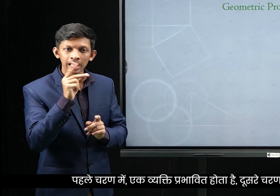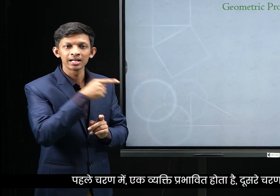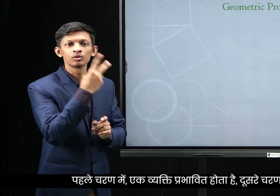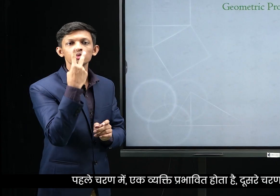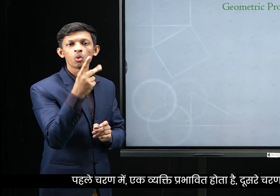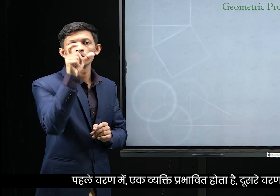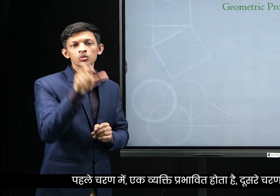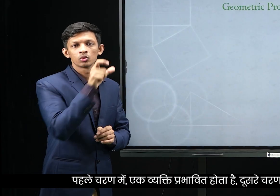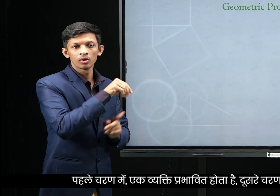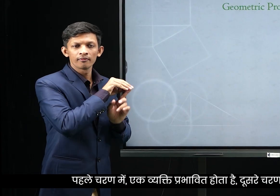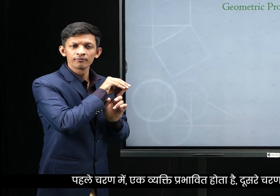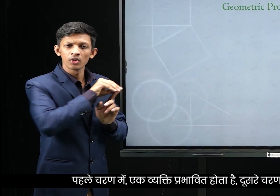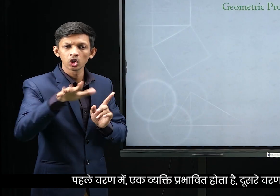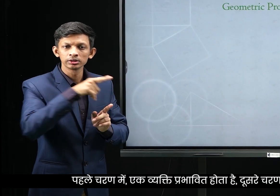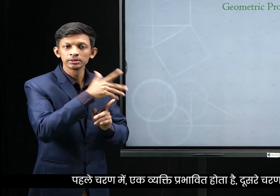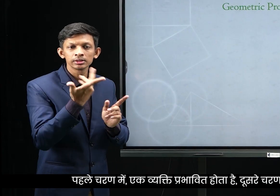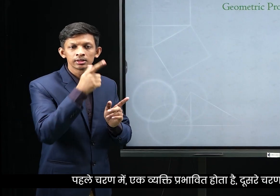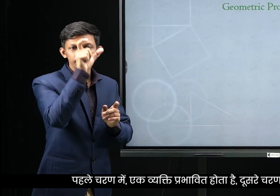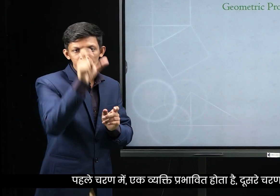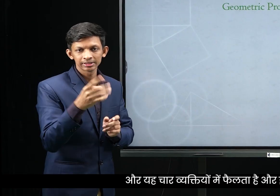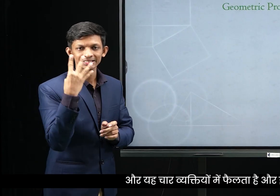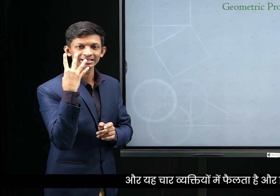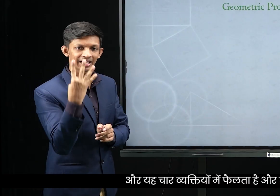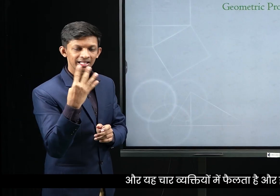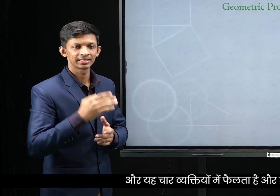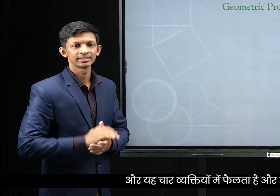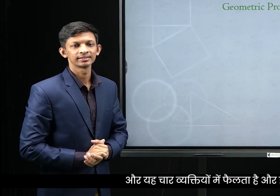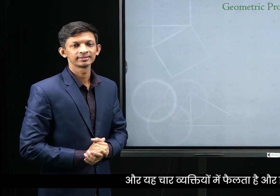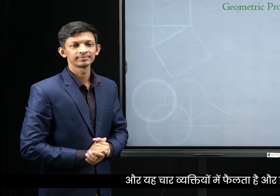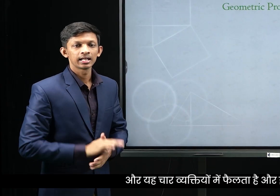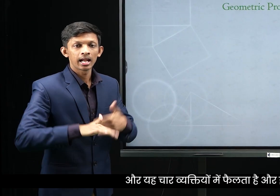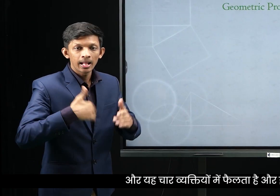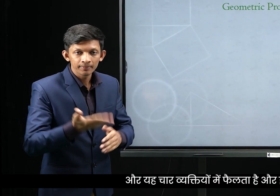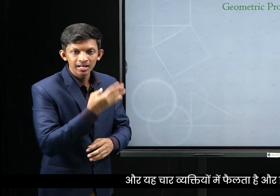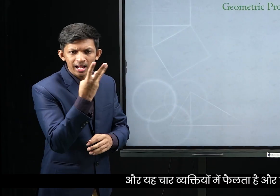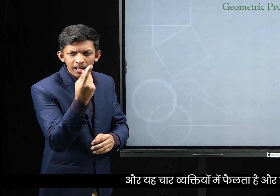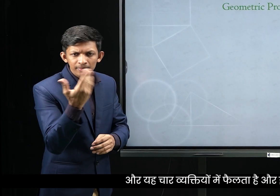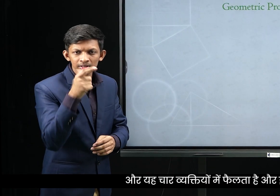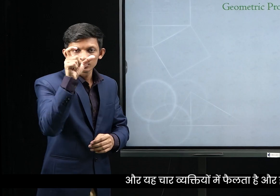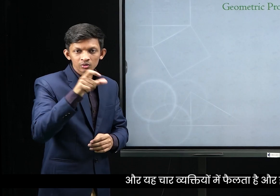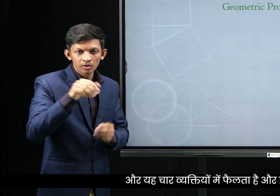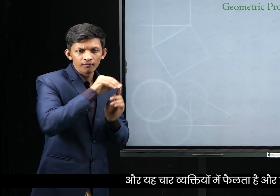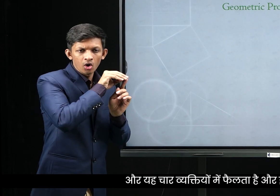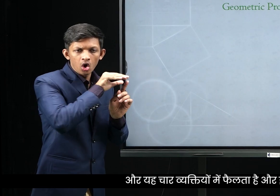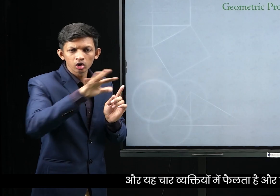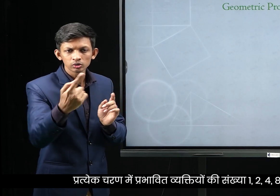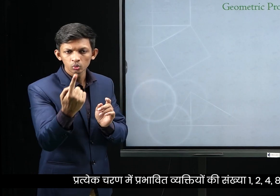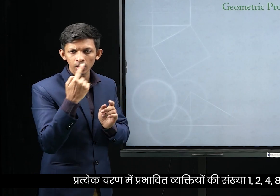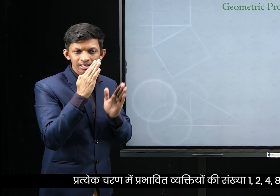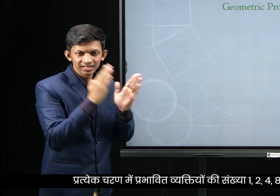दूसरे चरण में 2 व्यक्ति प्रभावित होते हैं और यह 4 व्यक्तियों में फैलता है और इसी तरह फिर प्रत्येक चरण